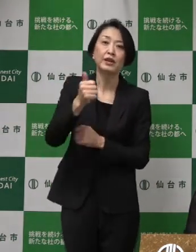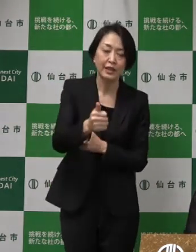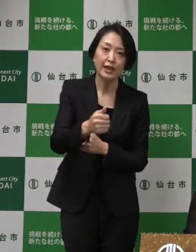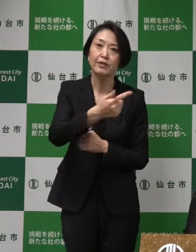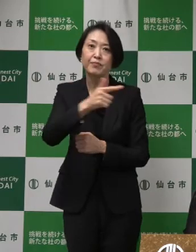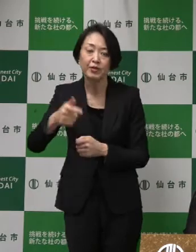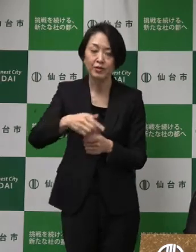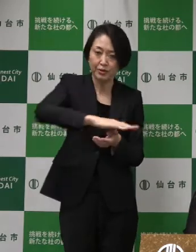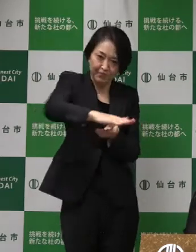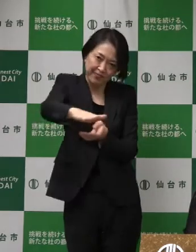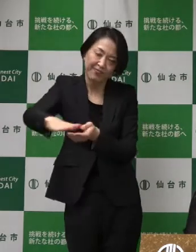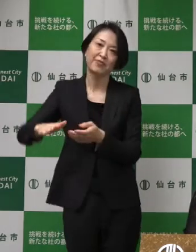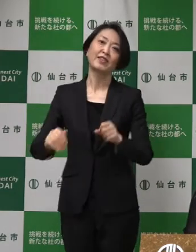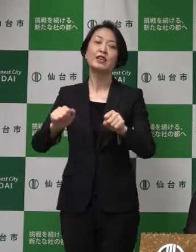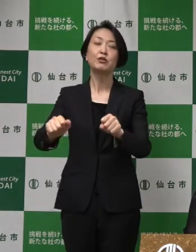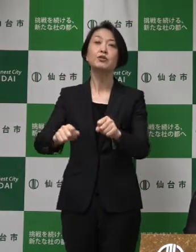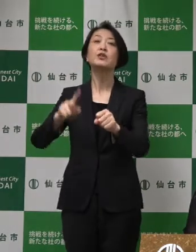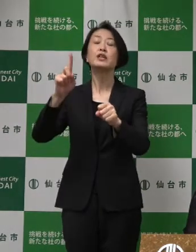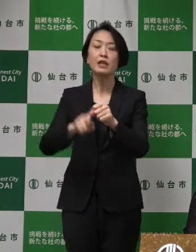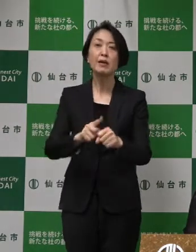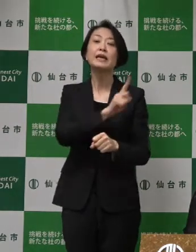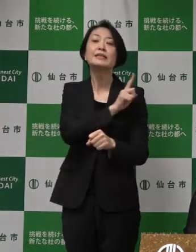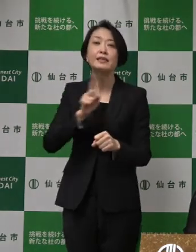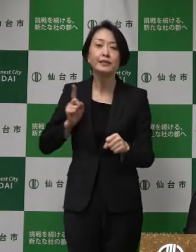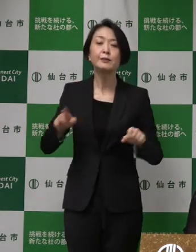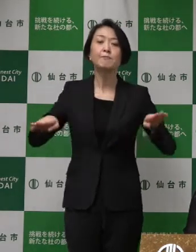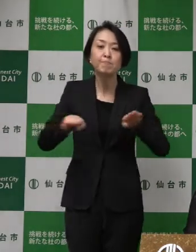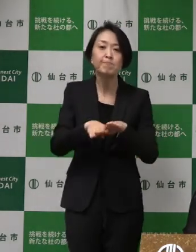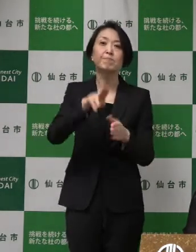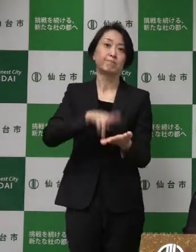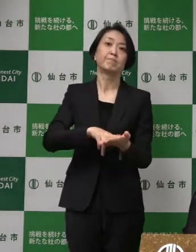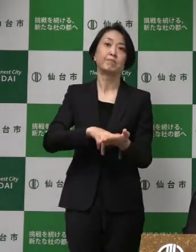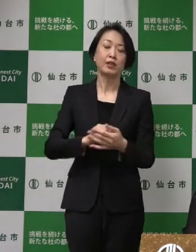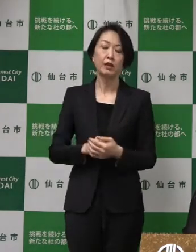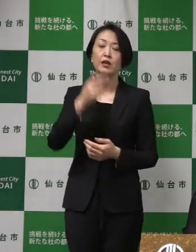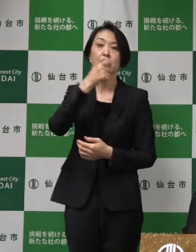している。でこれまでもですね、本市におきましてはガイドラインを